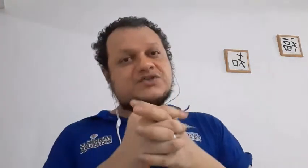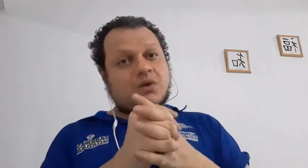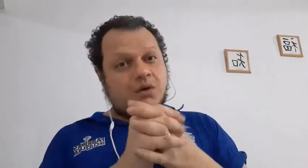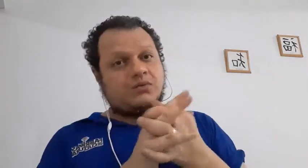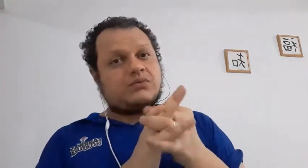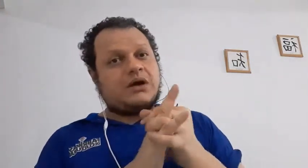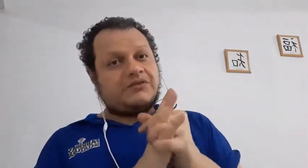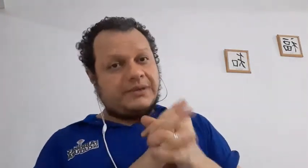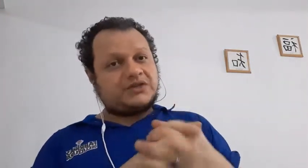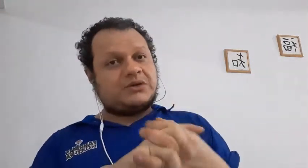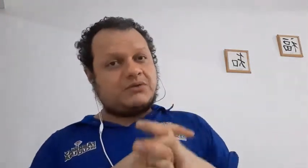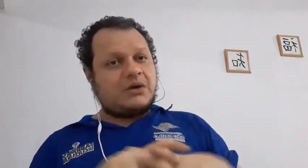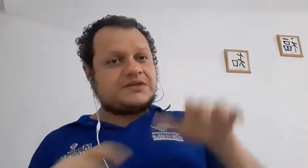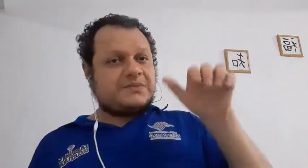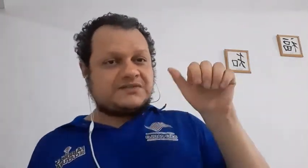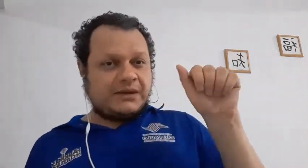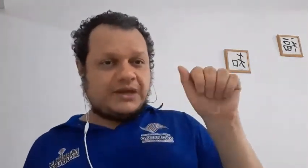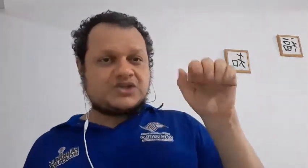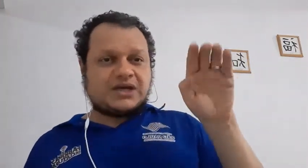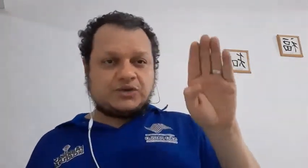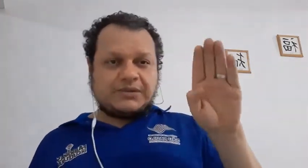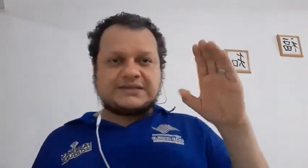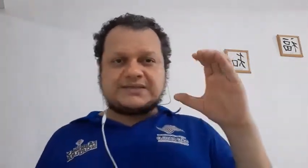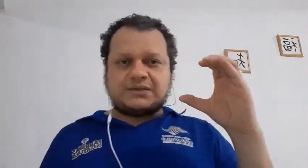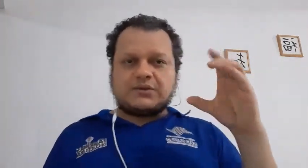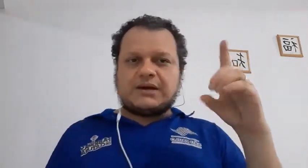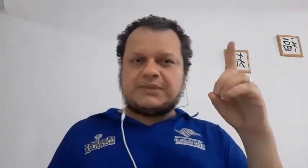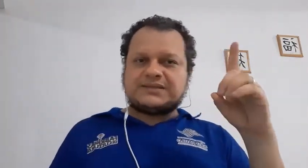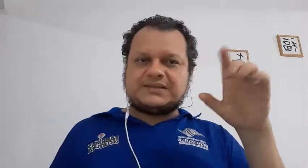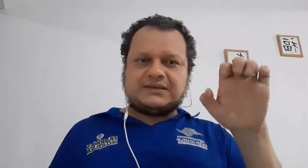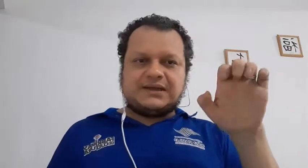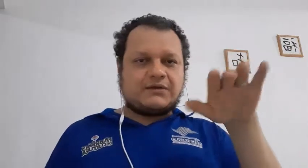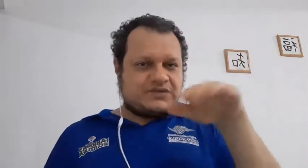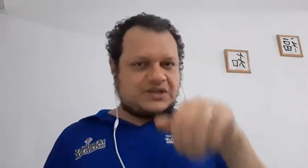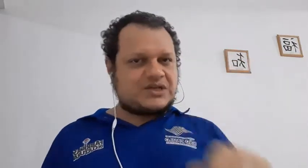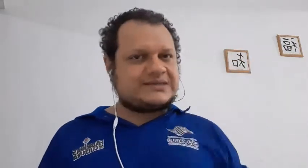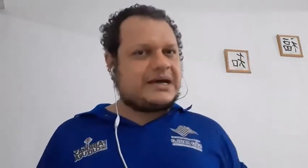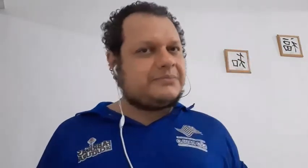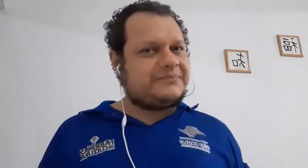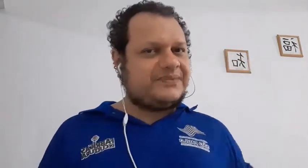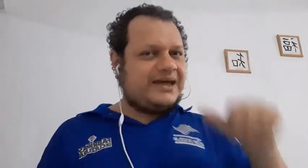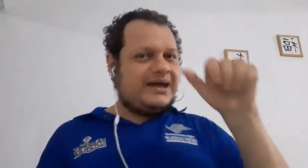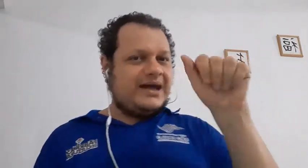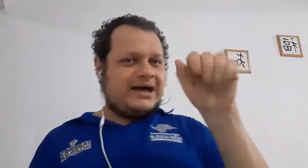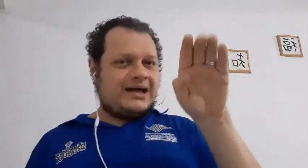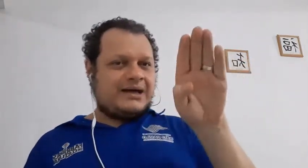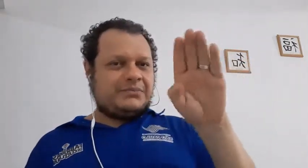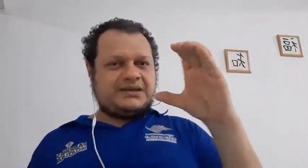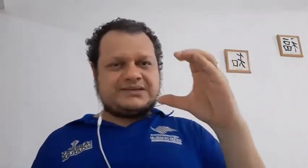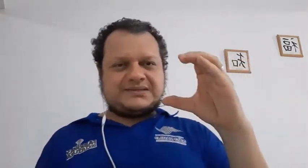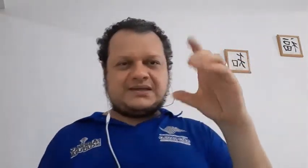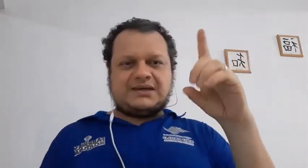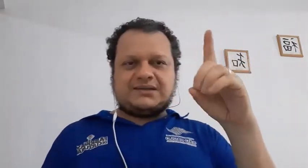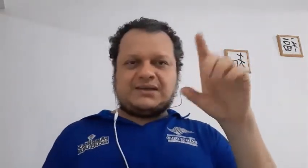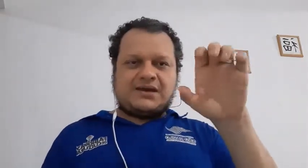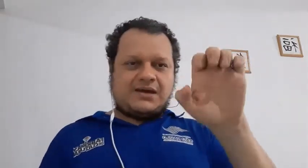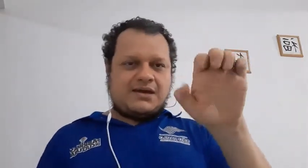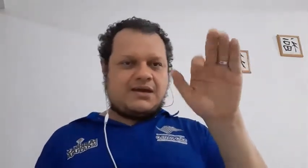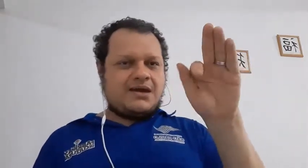com alfabeto manual especificamente aqui do Brasil, A, B, C, D, que você já sabe, né? A, B, C, D, E,